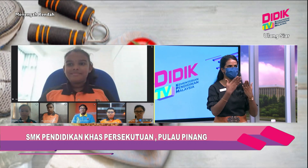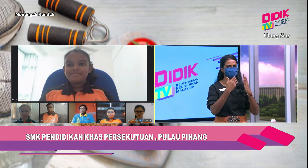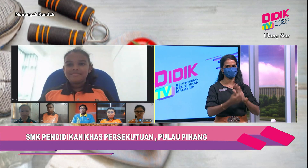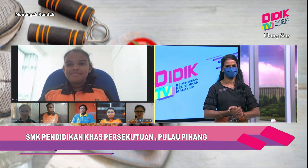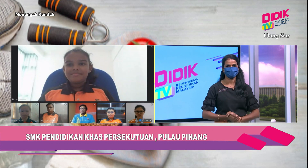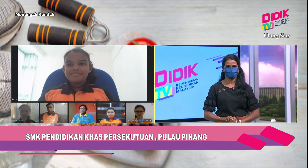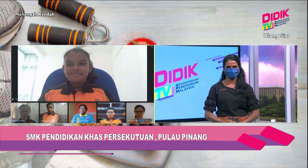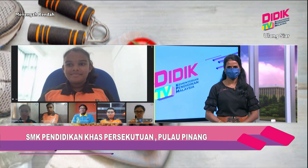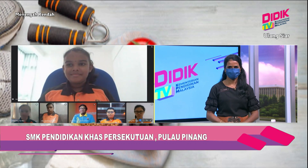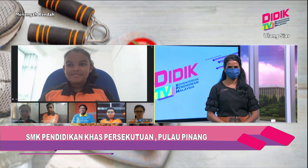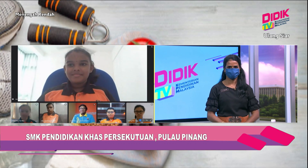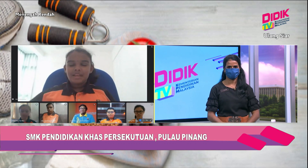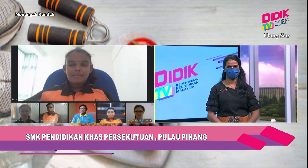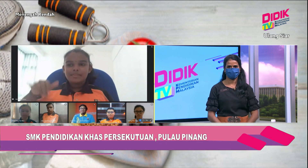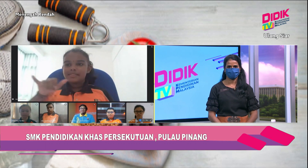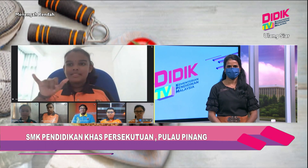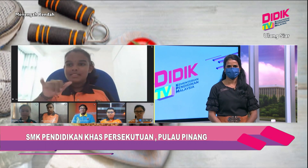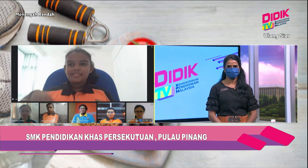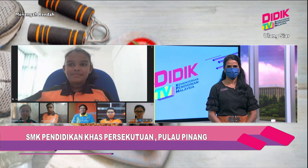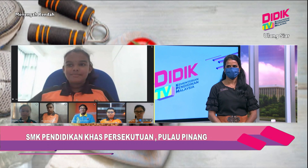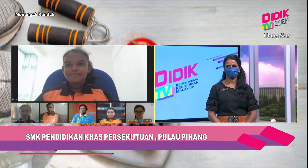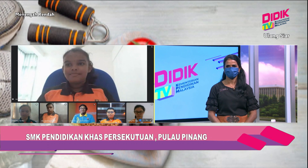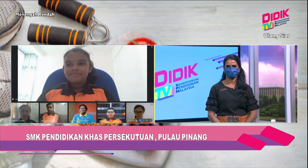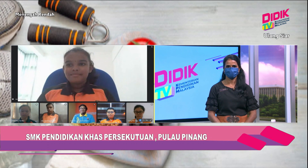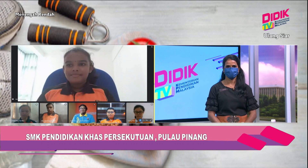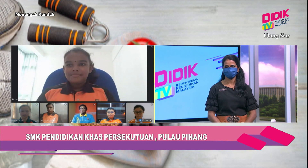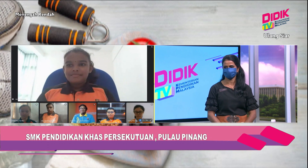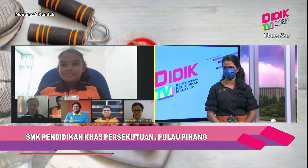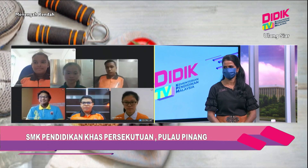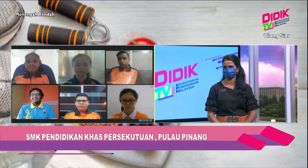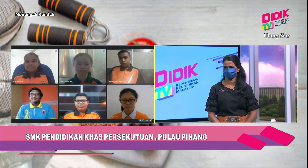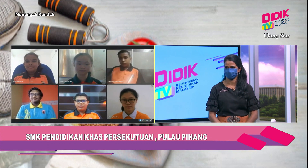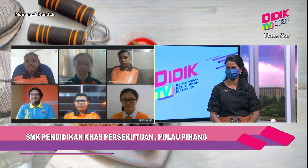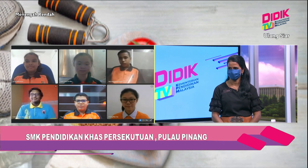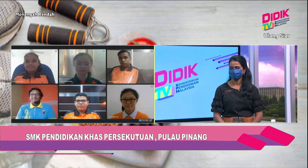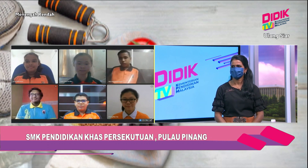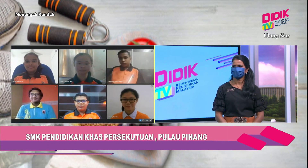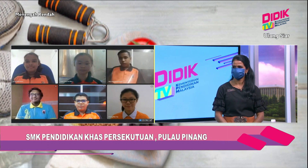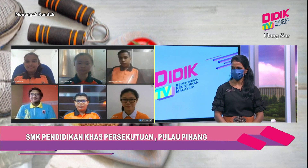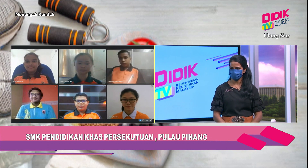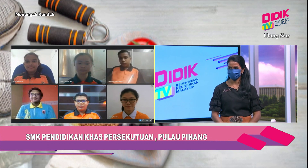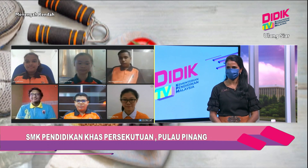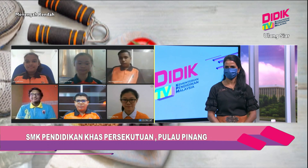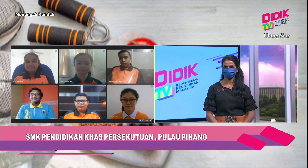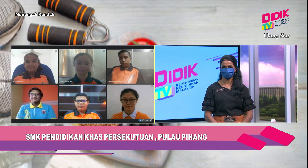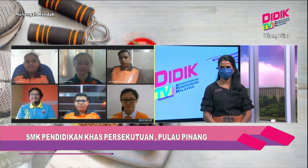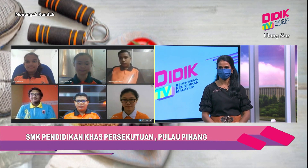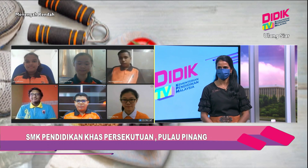kasih. Okey. Sama-sama. Okey. Terima kasih. Sekarang kita ada Kalman